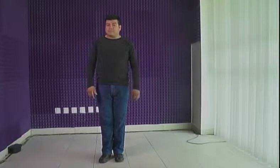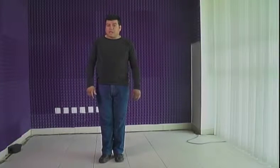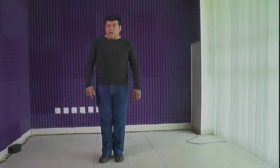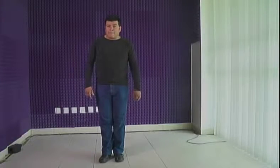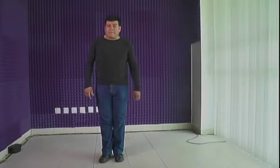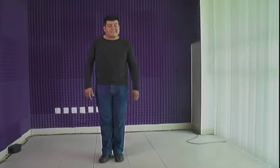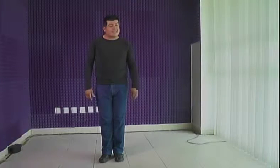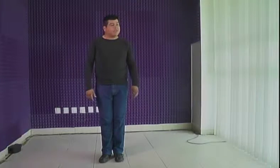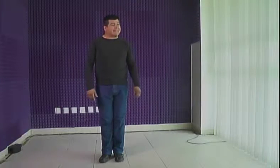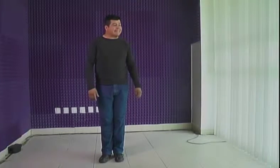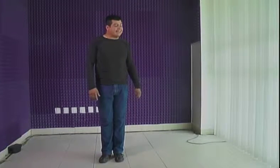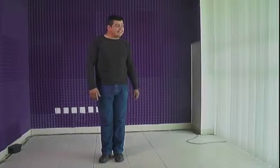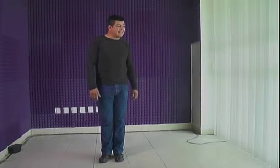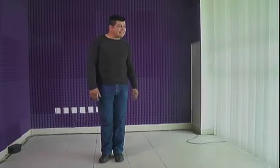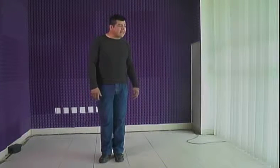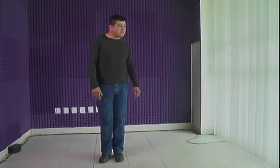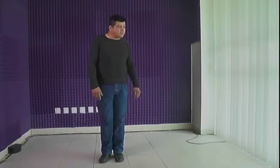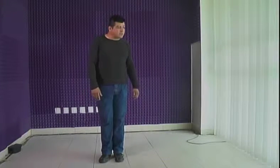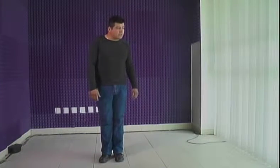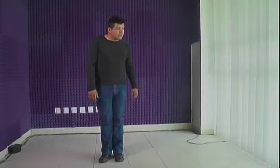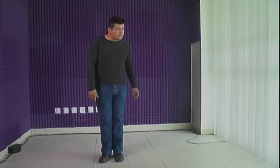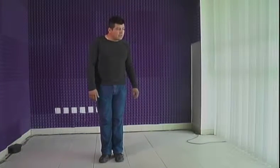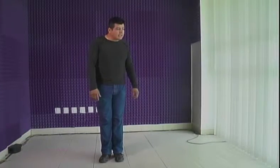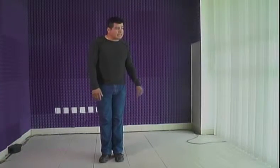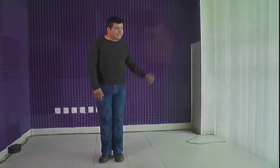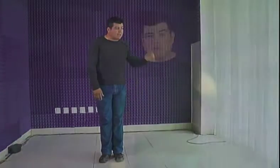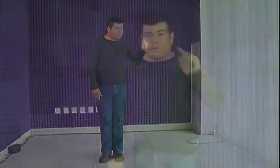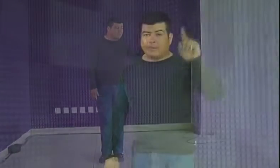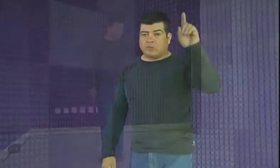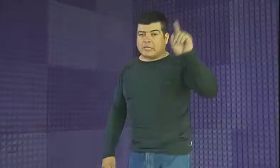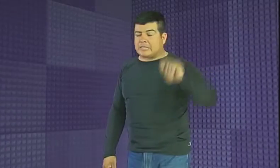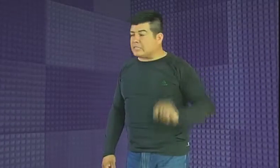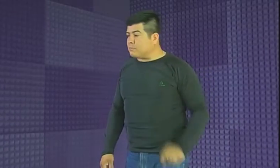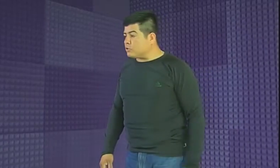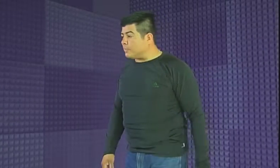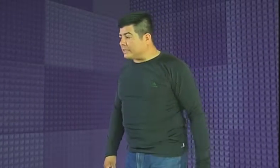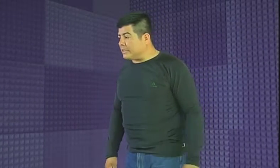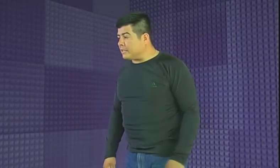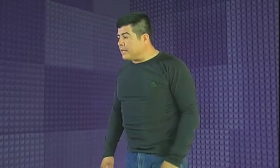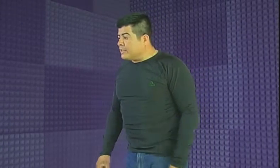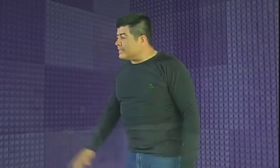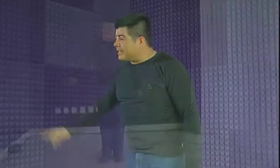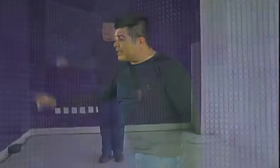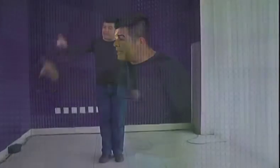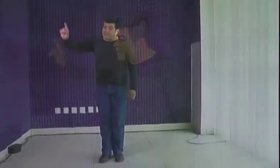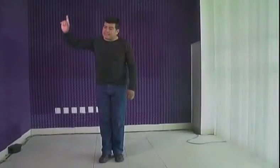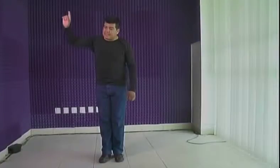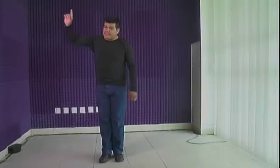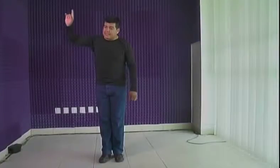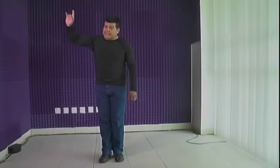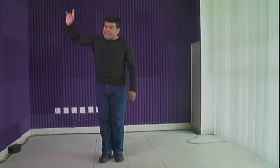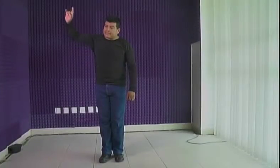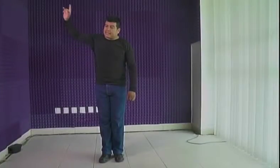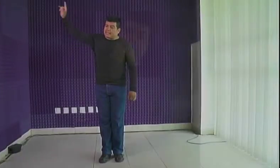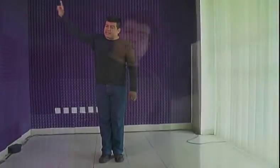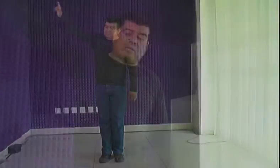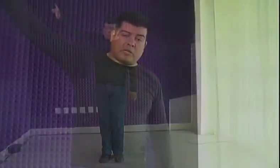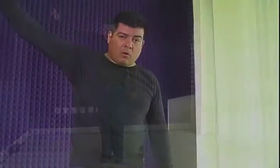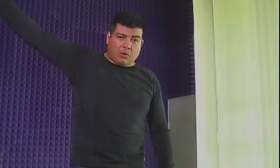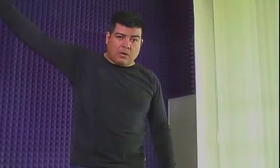Han pasado 33 años desde aquel momento que decidimos partir. Desde aquella vez que la estrella nos indicó